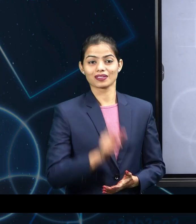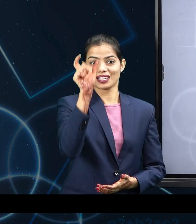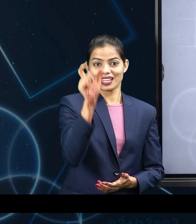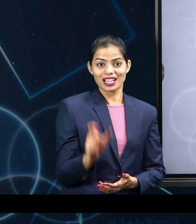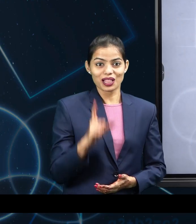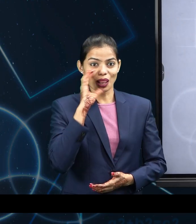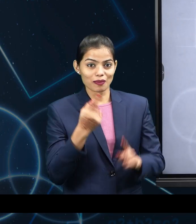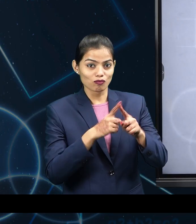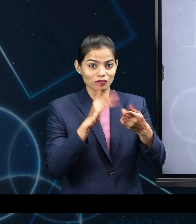मुख्य शब्द: